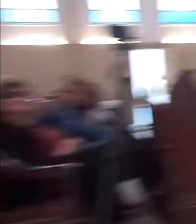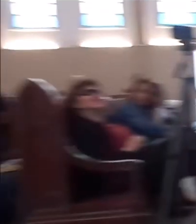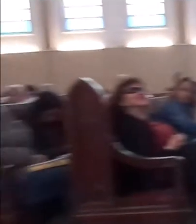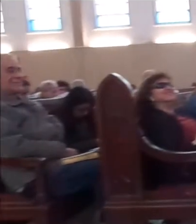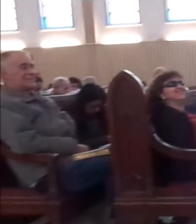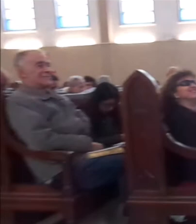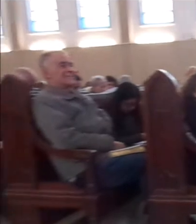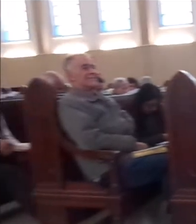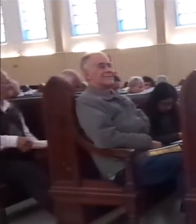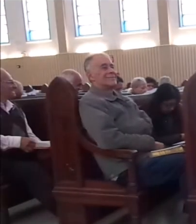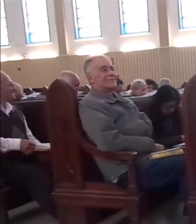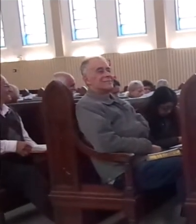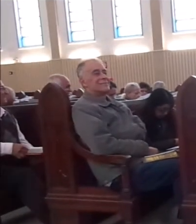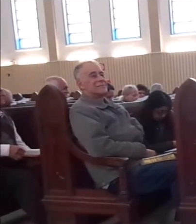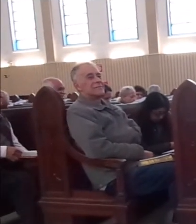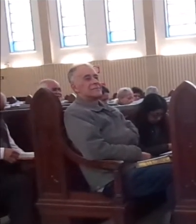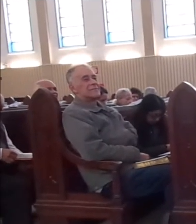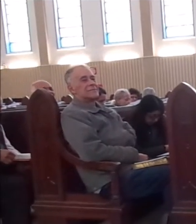Serve um bombom? Serve um bombom?